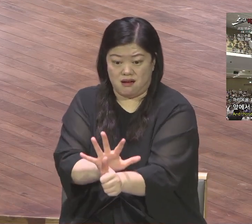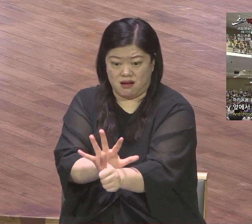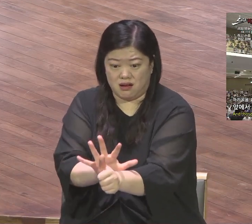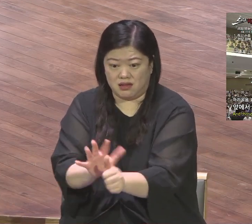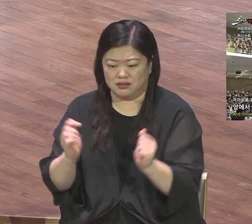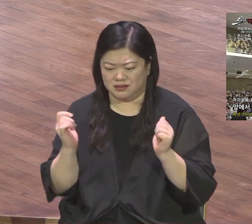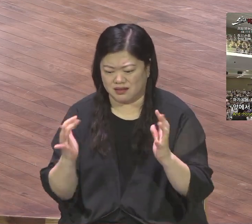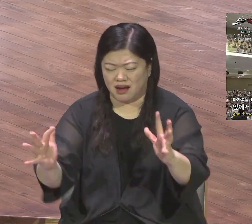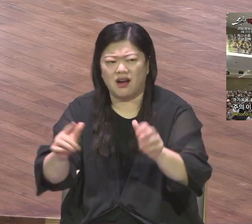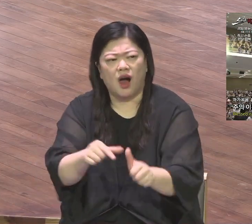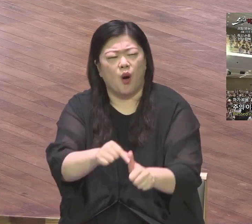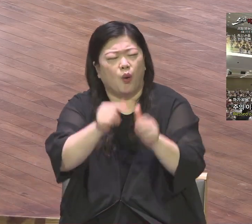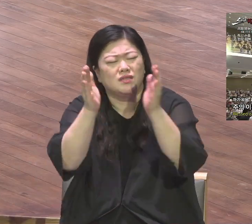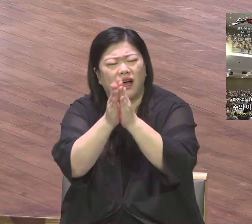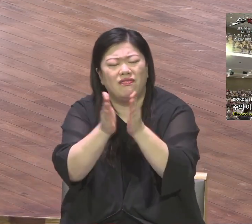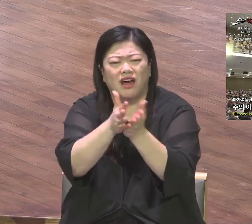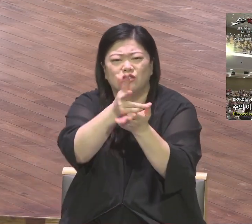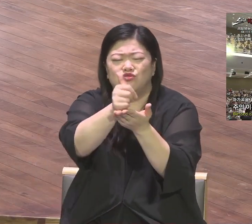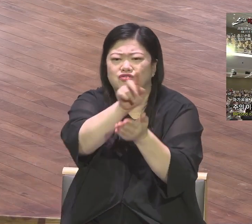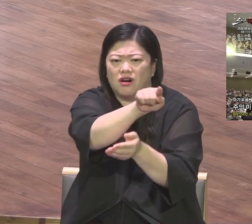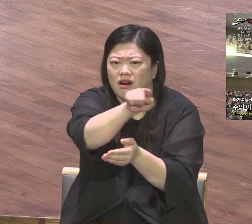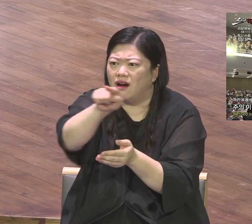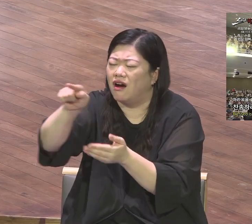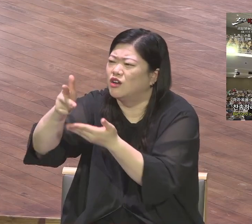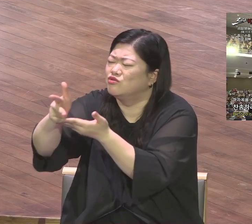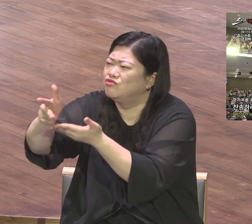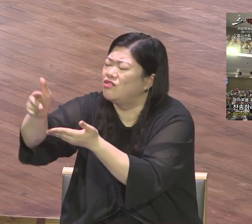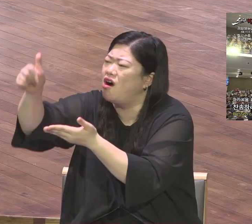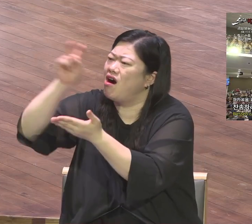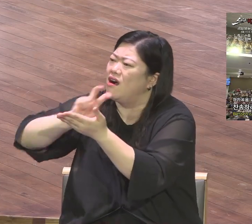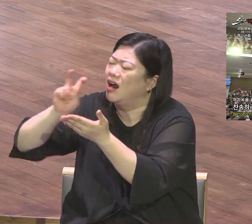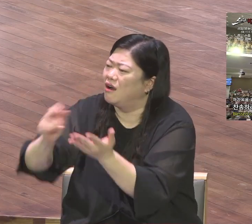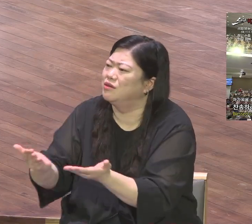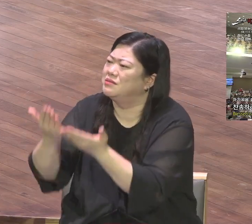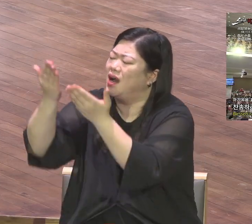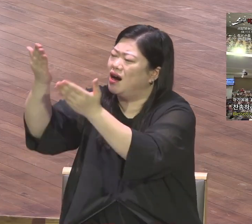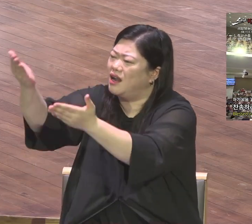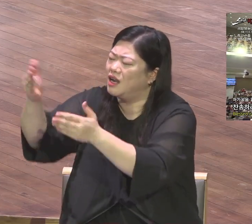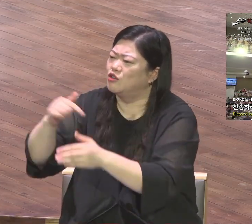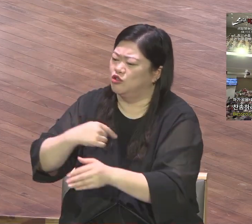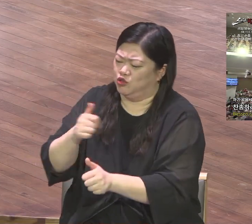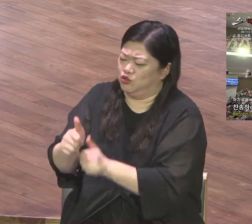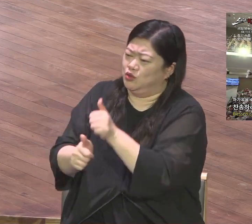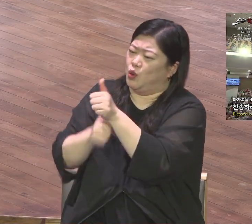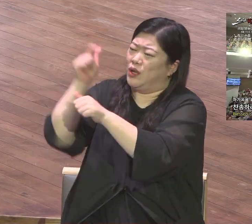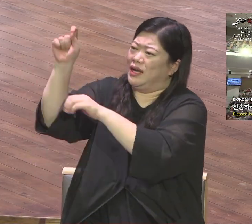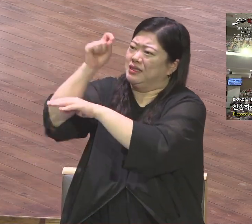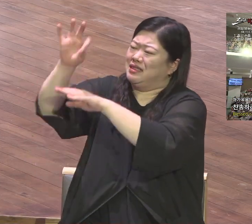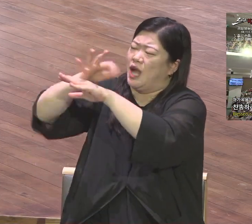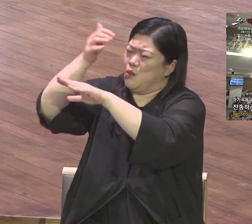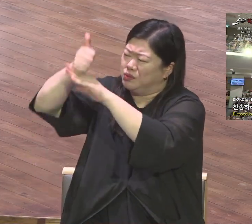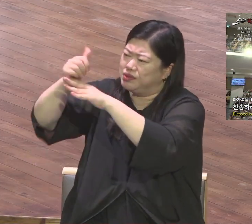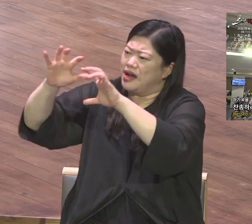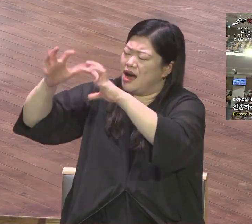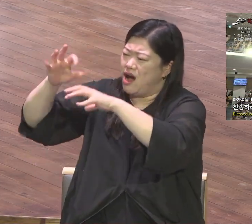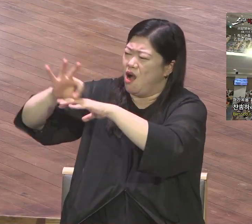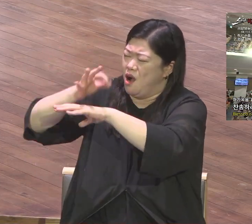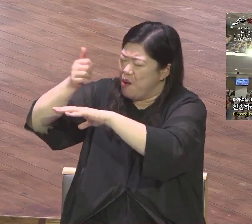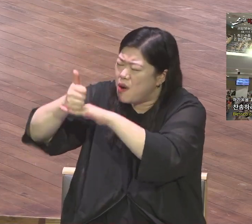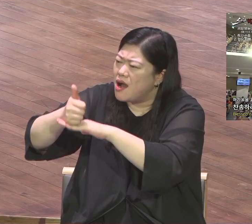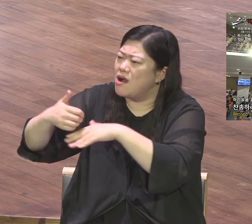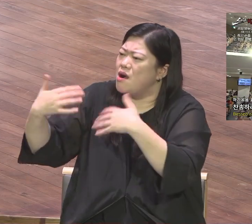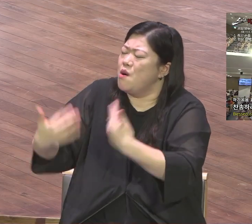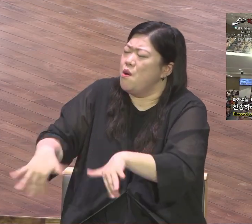호산나 찬송하려다 주의 이름 오시니여 찬송하려다 오는 우리 조상 다윗의 나라여 가장 높은